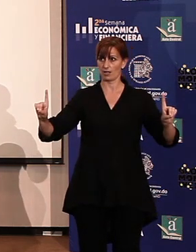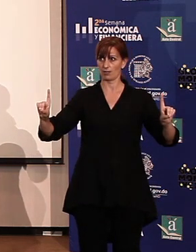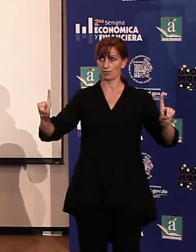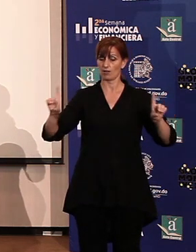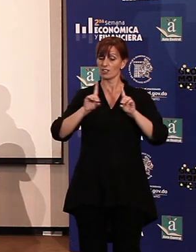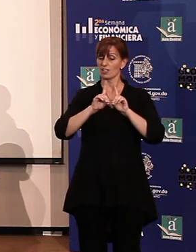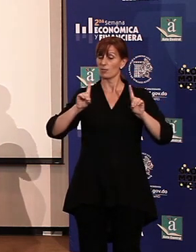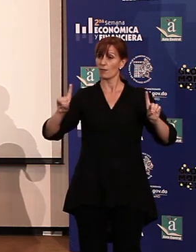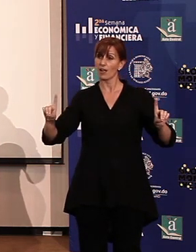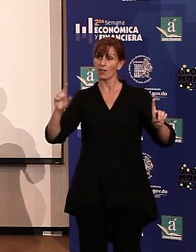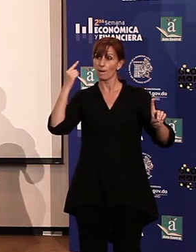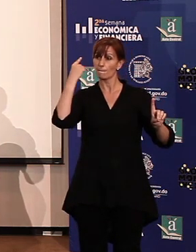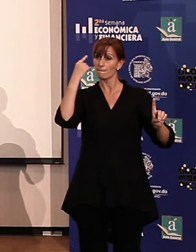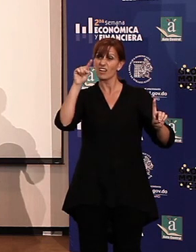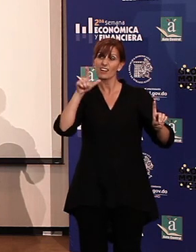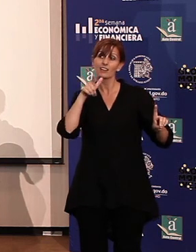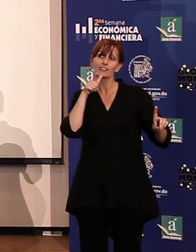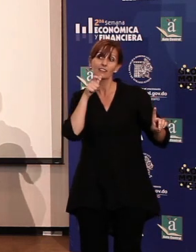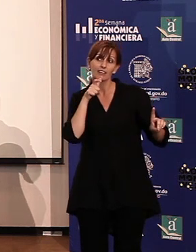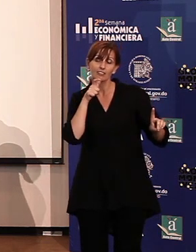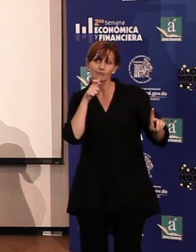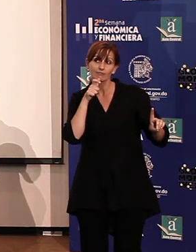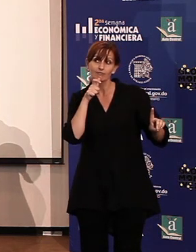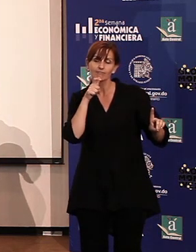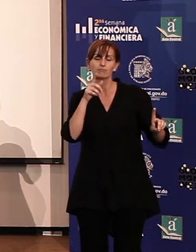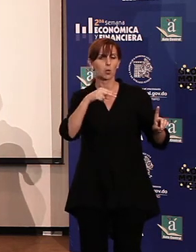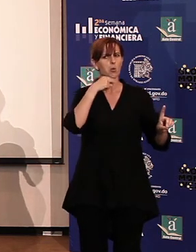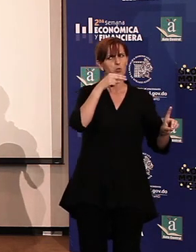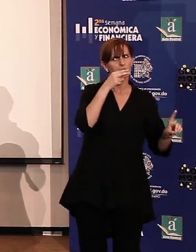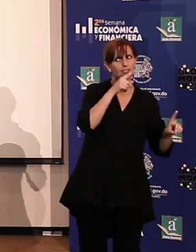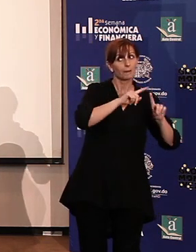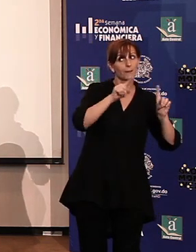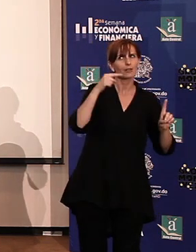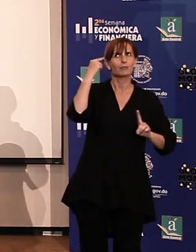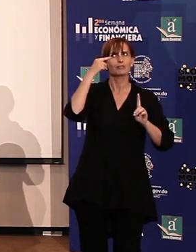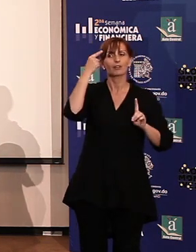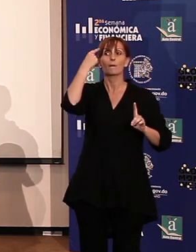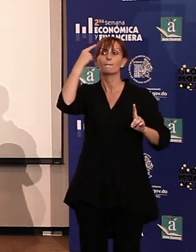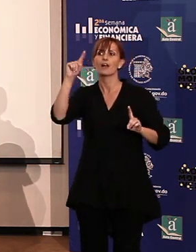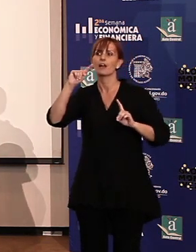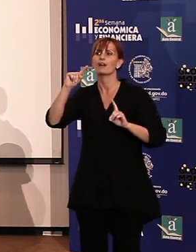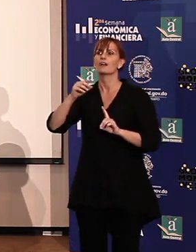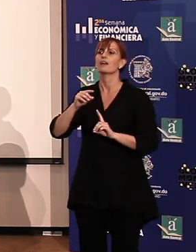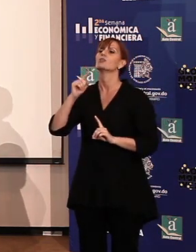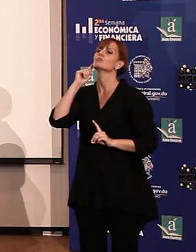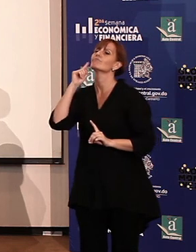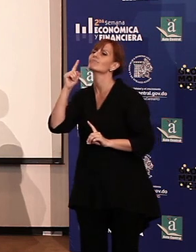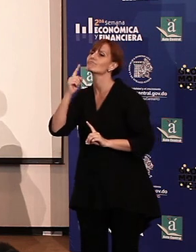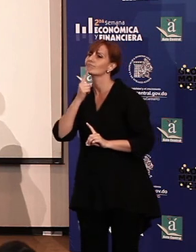no solamente para oyentes pero está pensado en sordos es un diplomado para